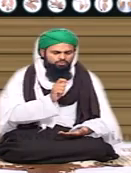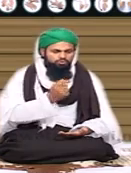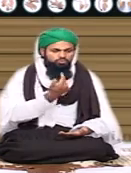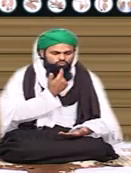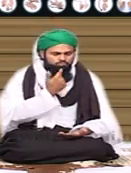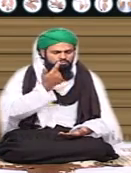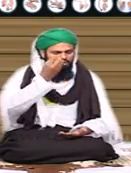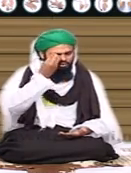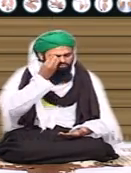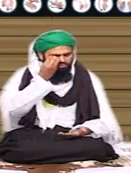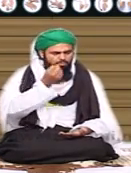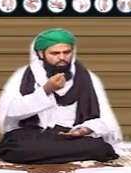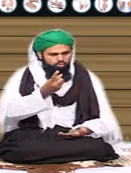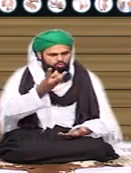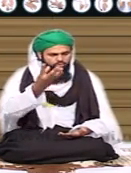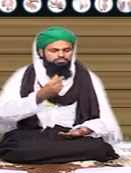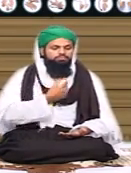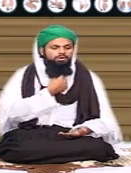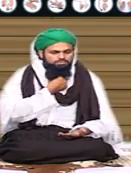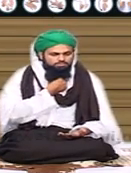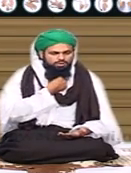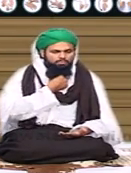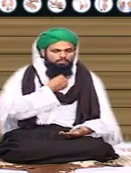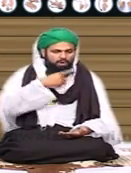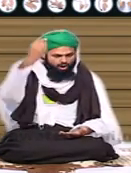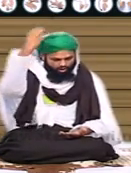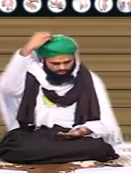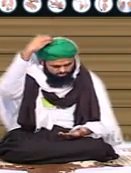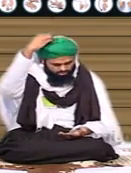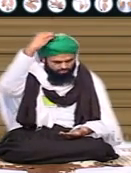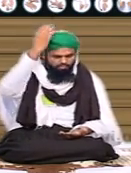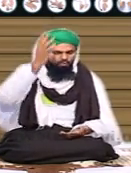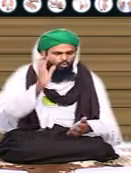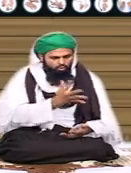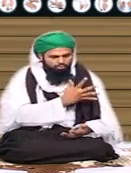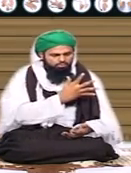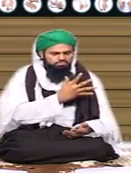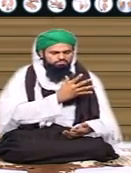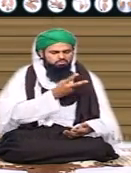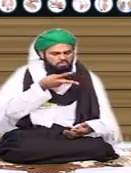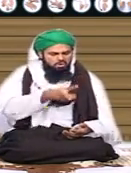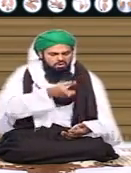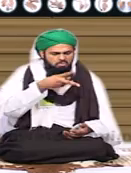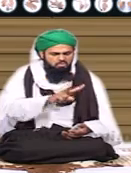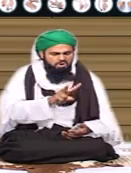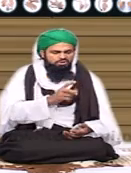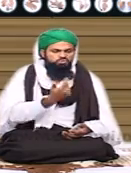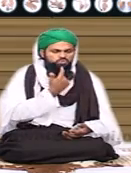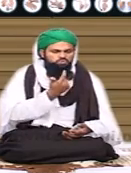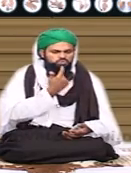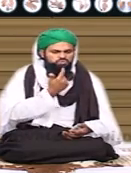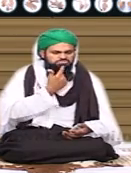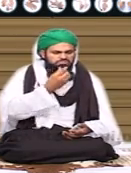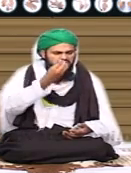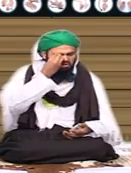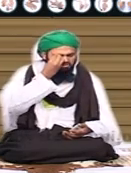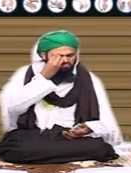بیپاری بھائی جو وہ قسمیں کھائیں گے، بالکل جھوٹی قسمیں. تو میرے پیارے اسلامی بھائیو، جھوٹی قسمیں یہ عام